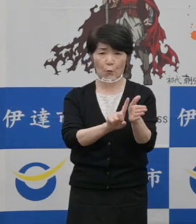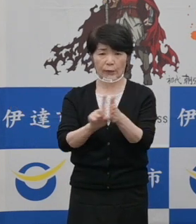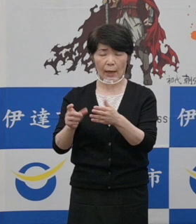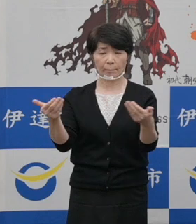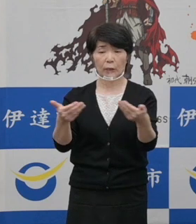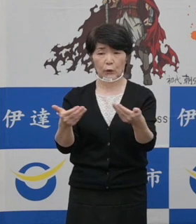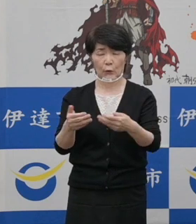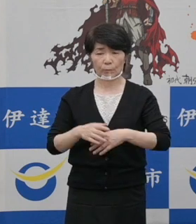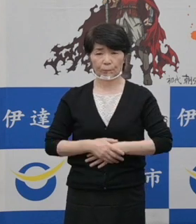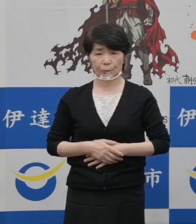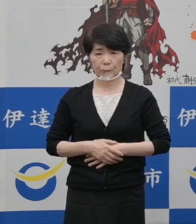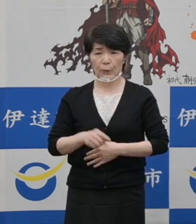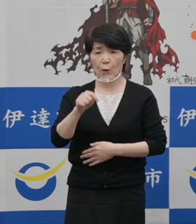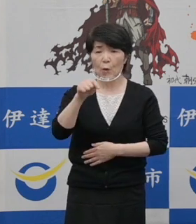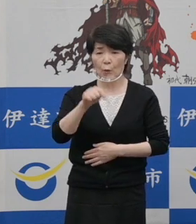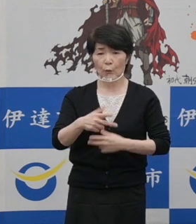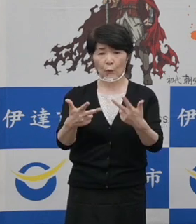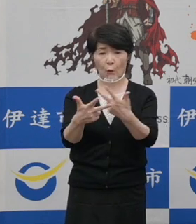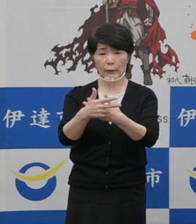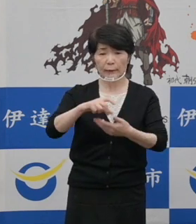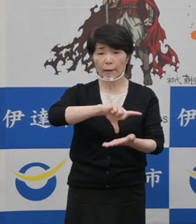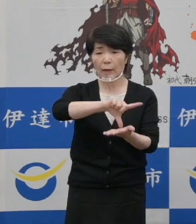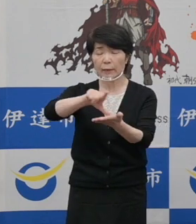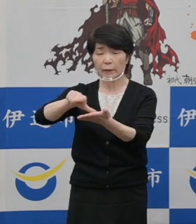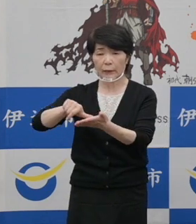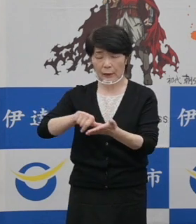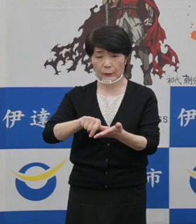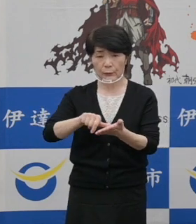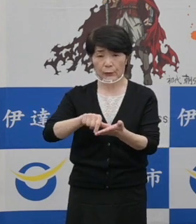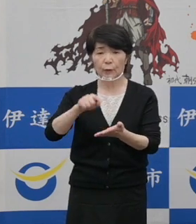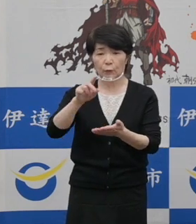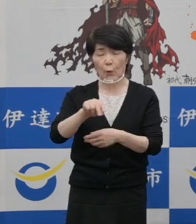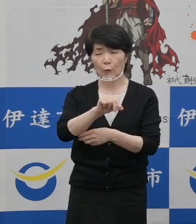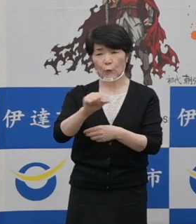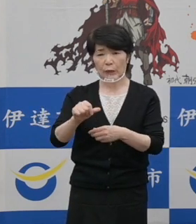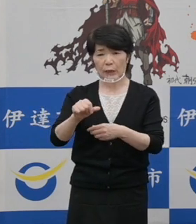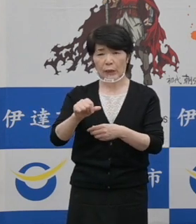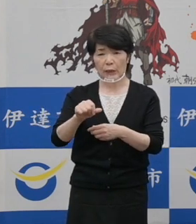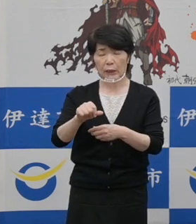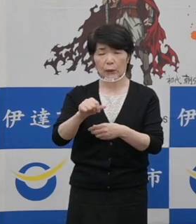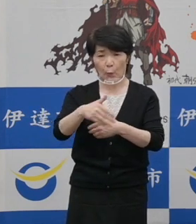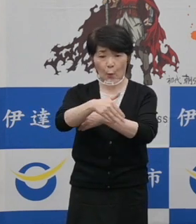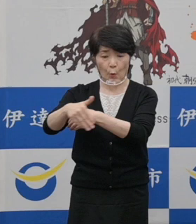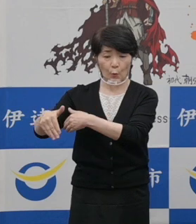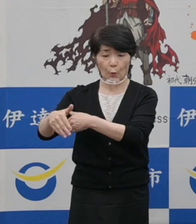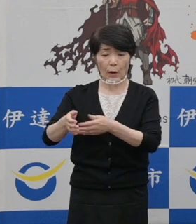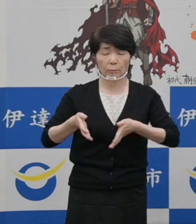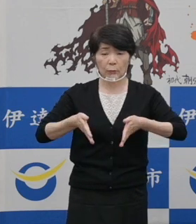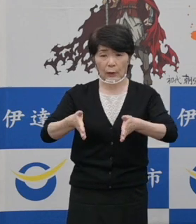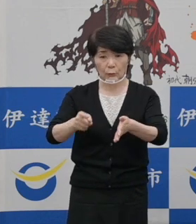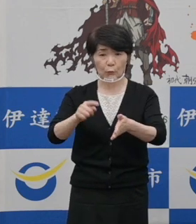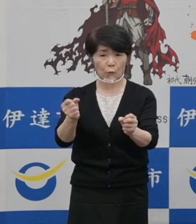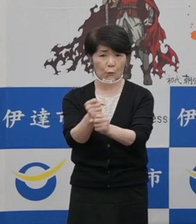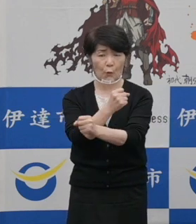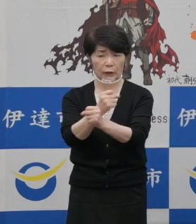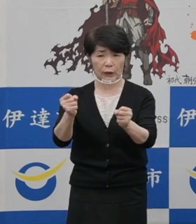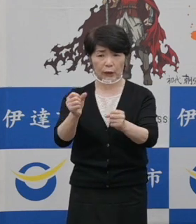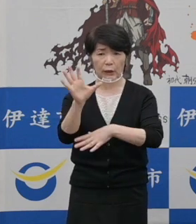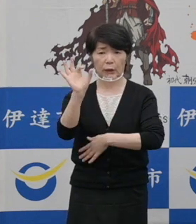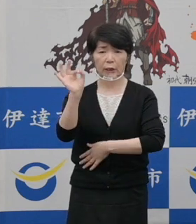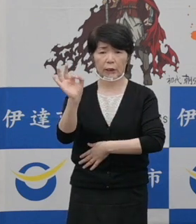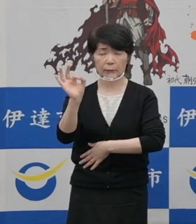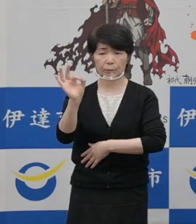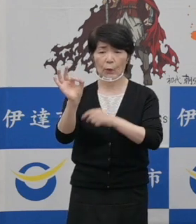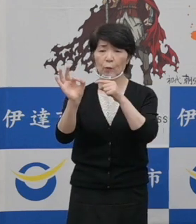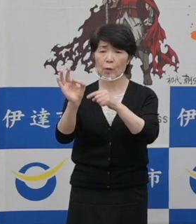。高校駅北地区都市価格整理組合に対しまして、工事費用、工事費用